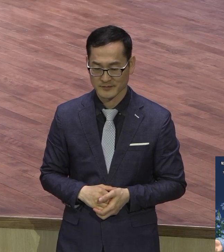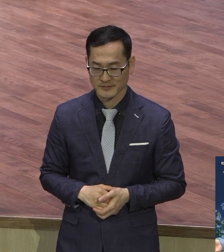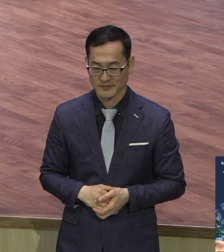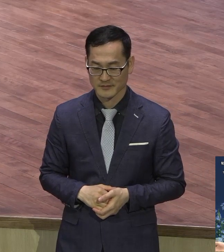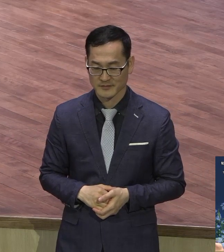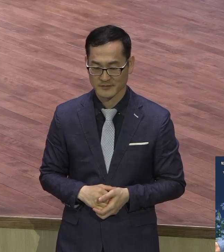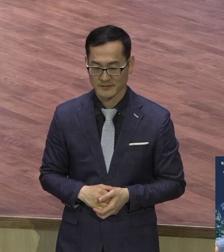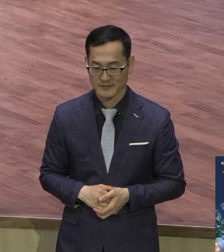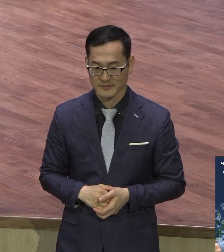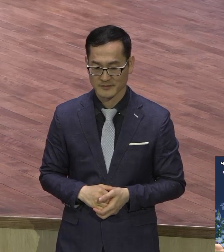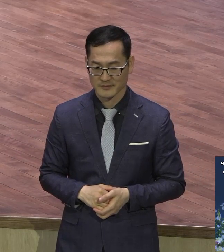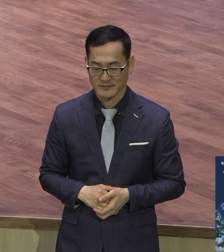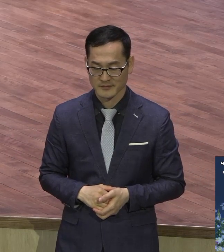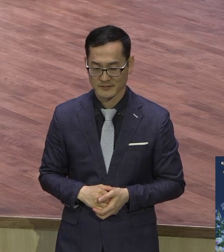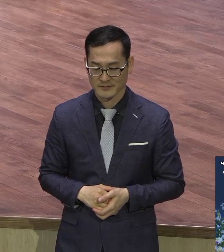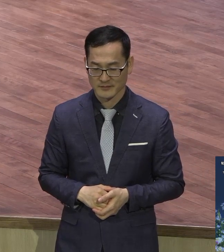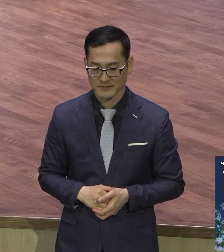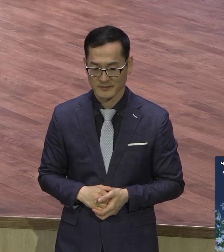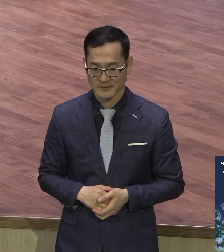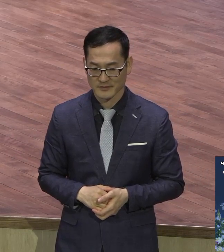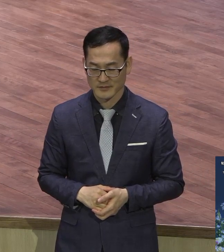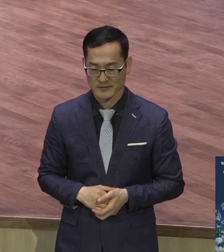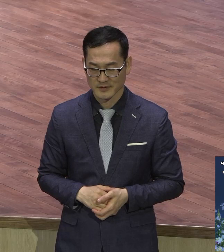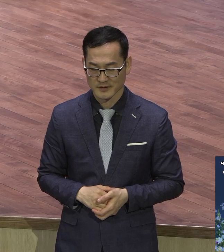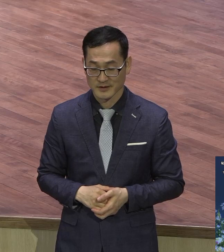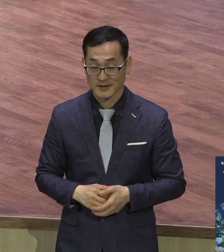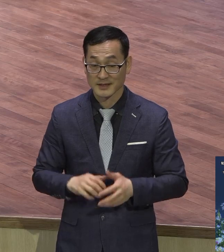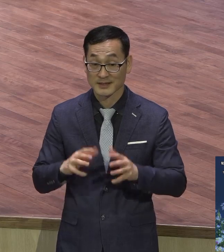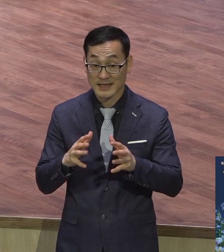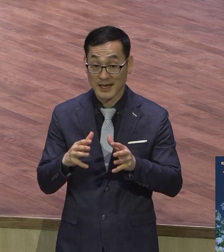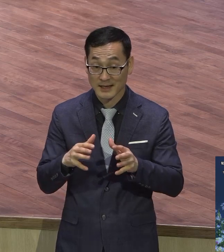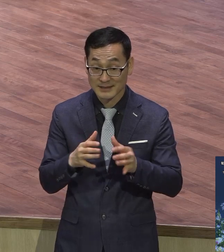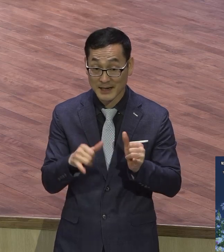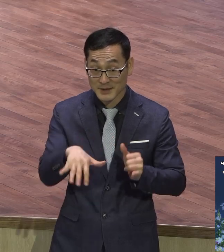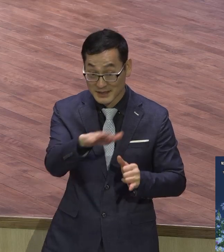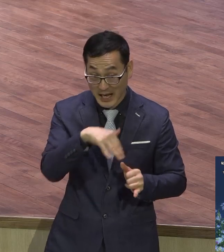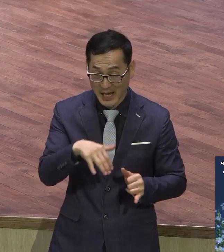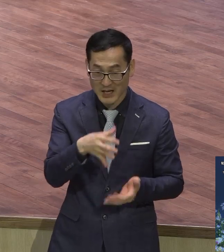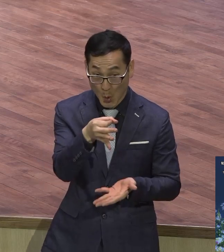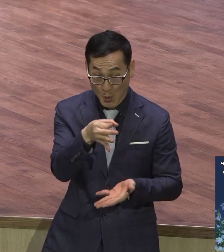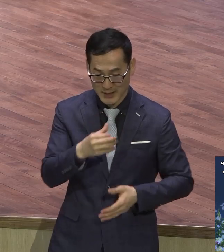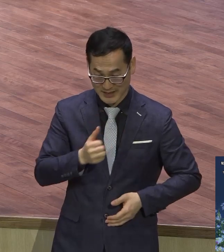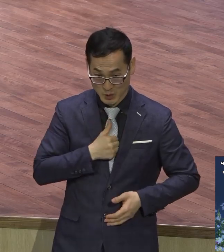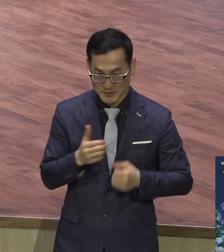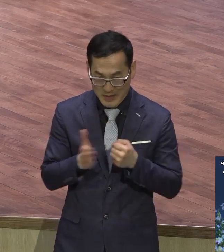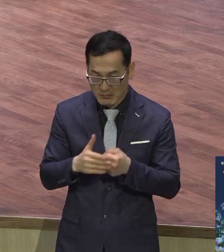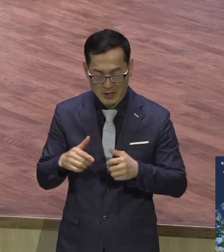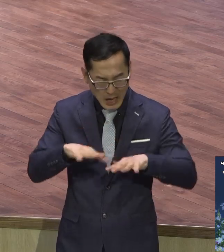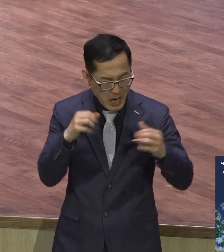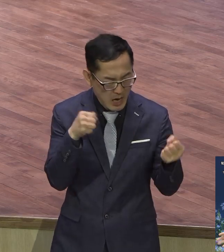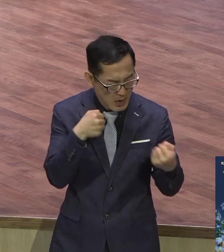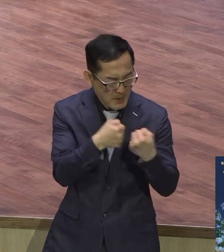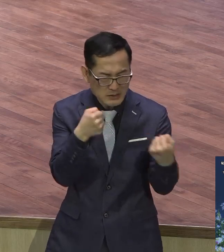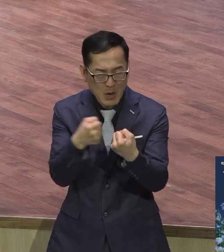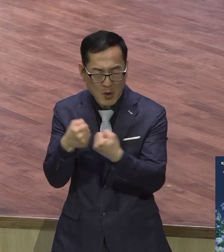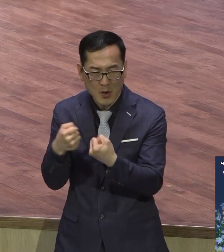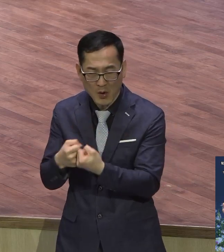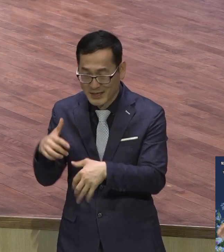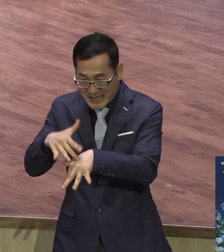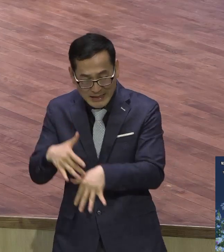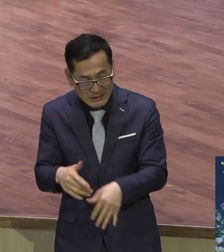세상 사람들 다 서론 가지고 싸우잖아요. 물질 가지고 싸우잖아요. 자존심 싸움하고 있잖아요. 다 당해요.